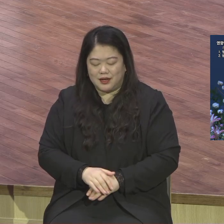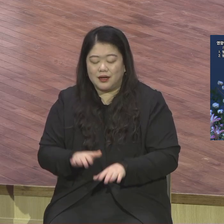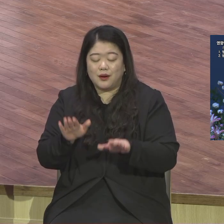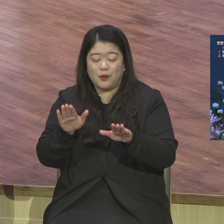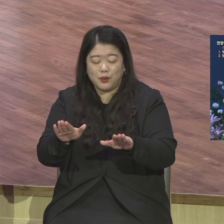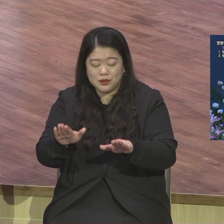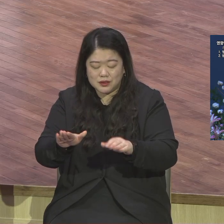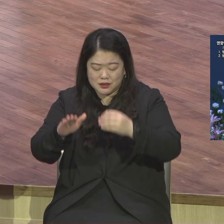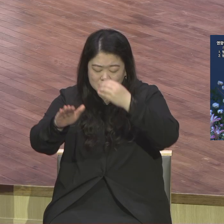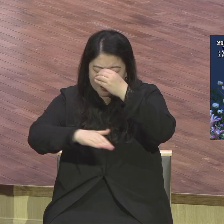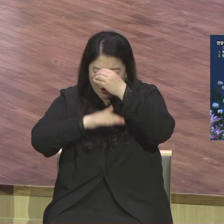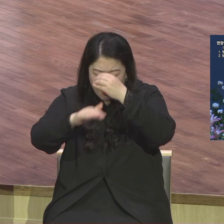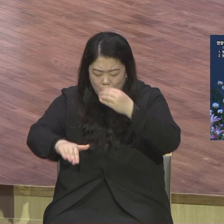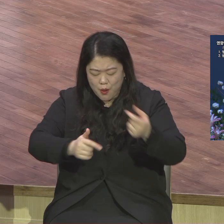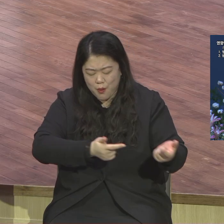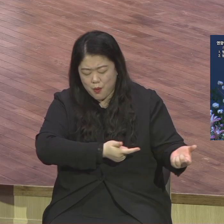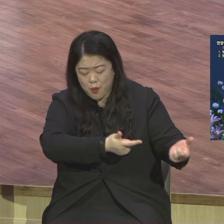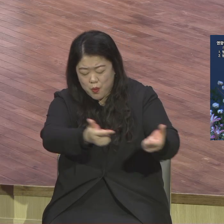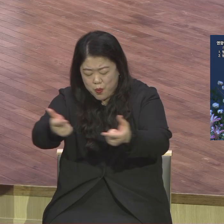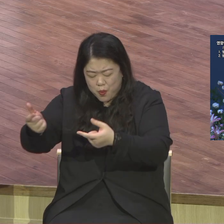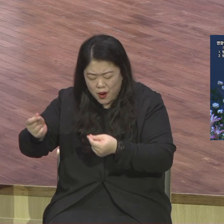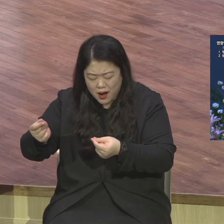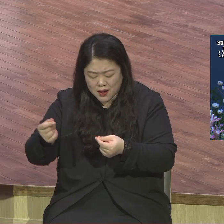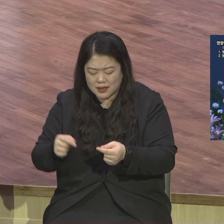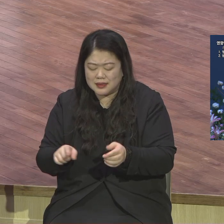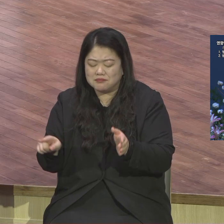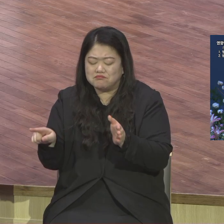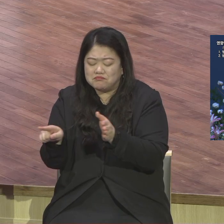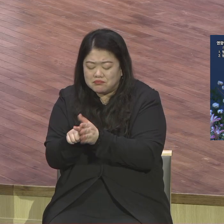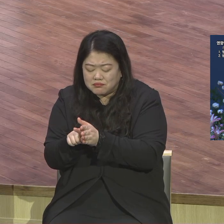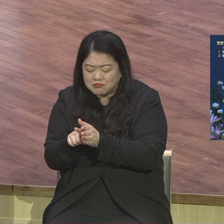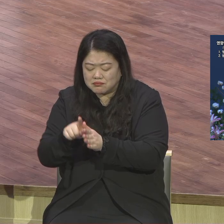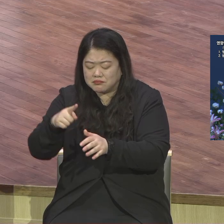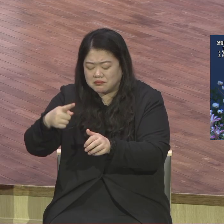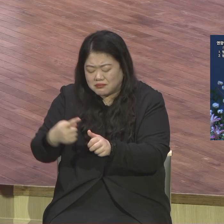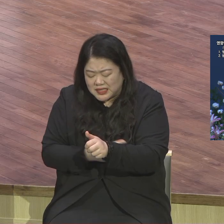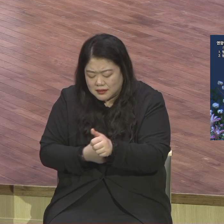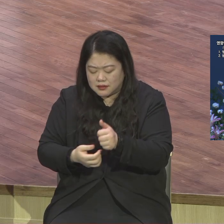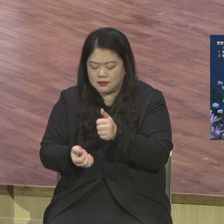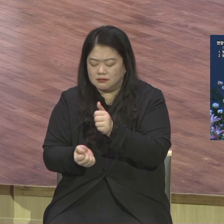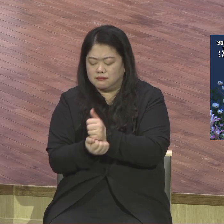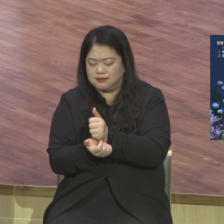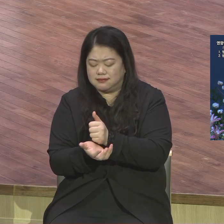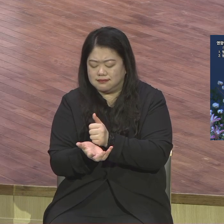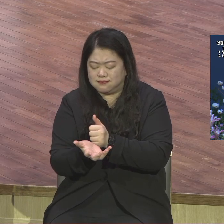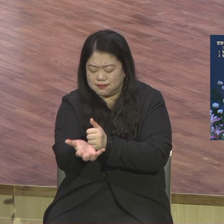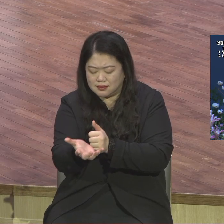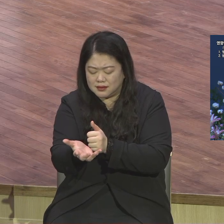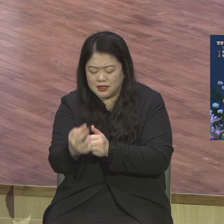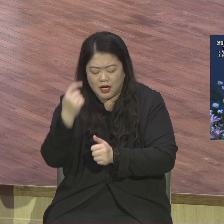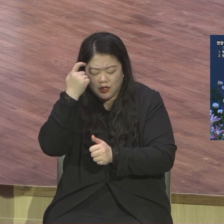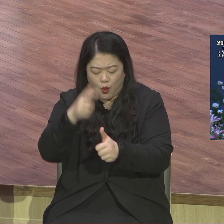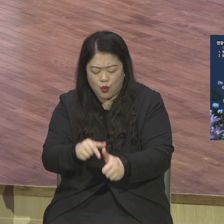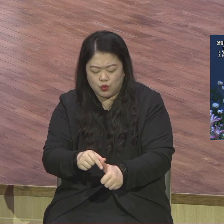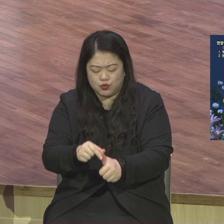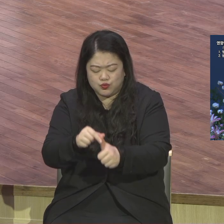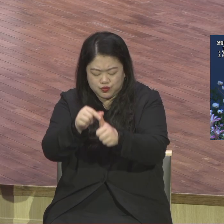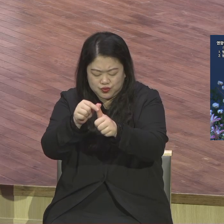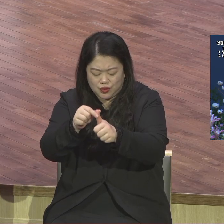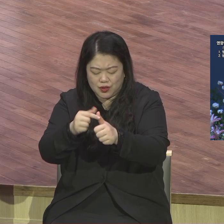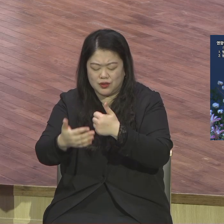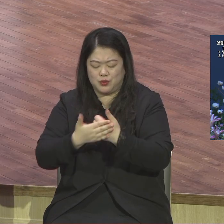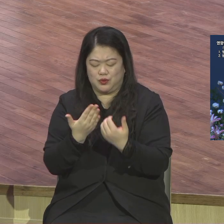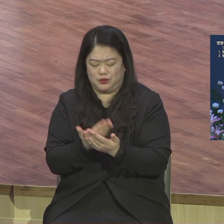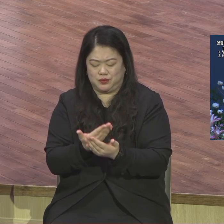성도들 이제 오늘부터 영향력 있는 살리는 복음을 증거하는 이 일에 쓰임받는 믿음이 되게